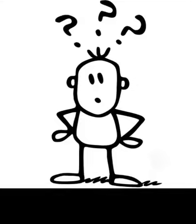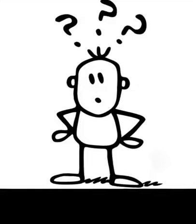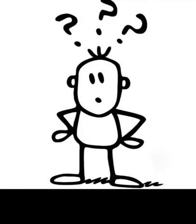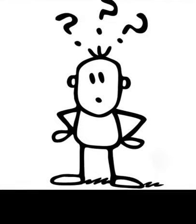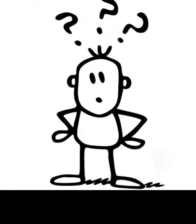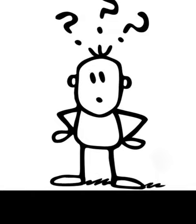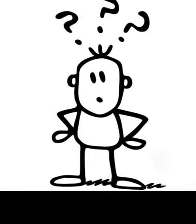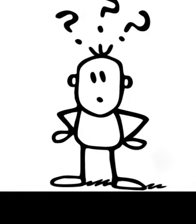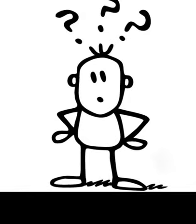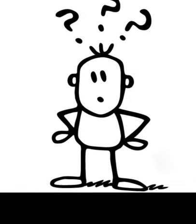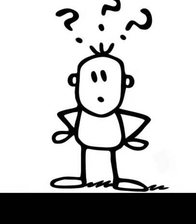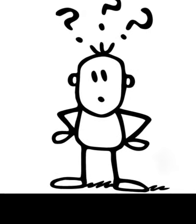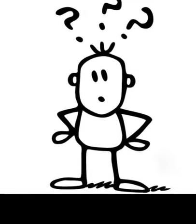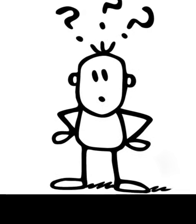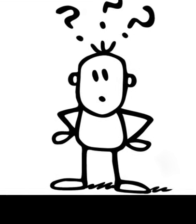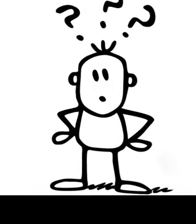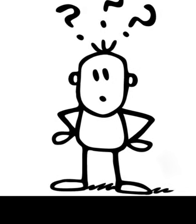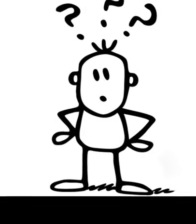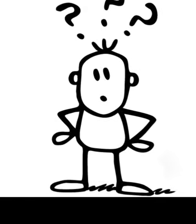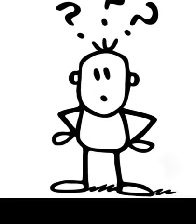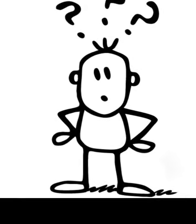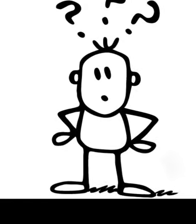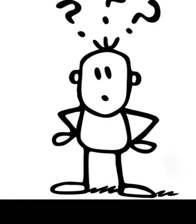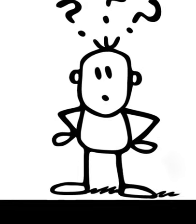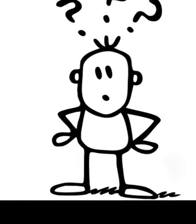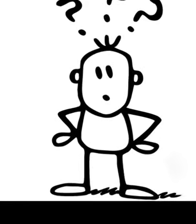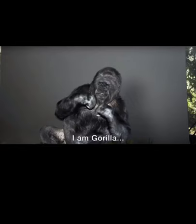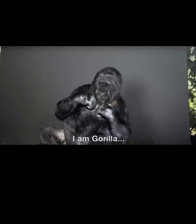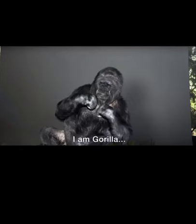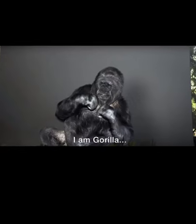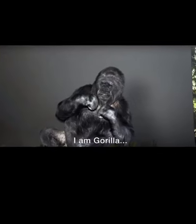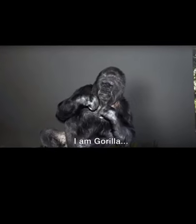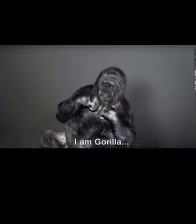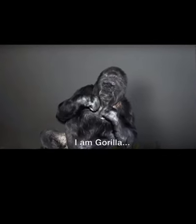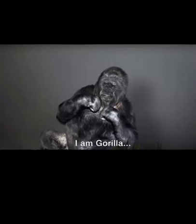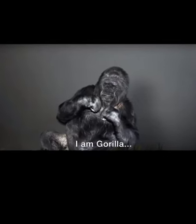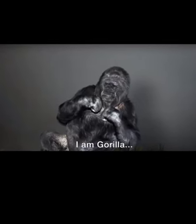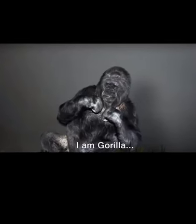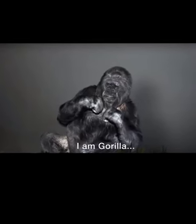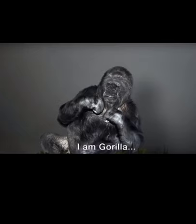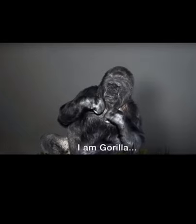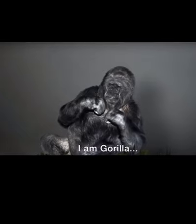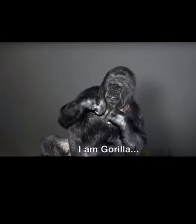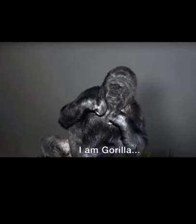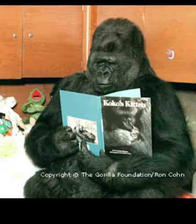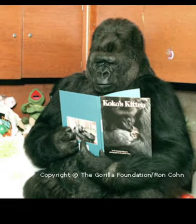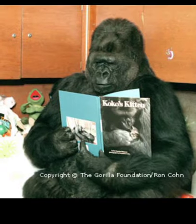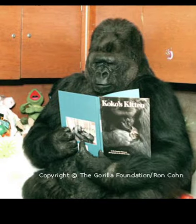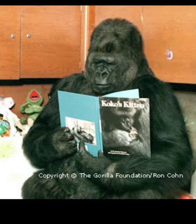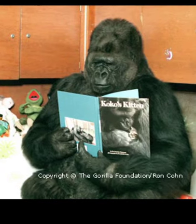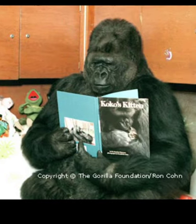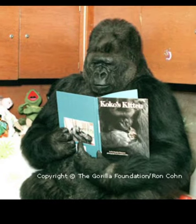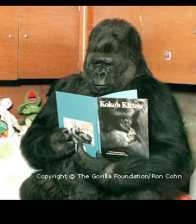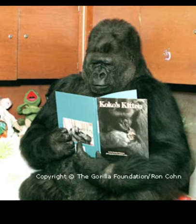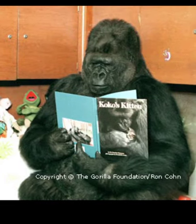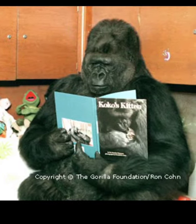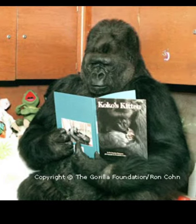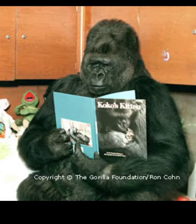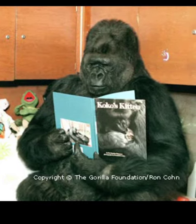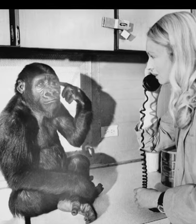जानवर मरने के बाद कहा जाते हैं? यह सवाल कोको नाम की एक मादा गोरिला से पूछा गया, कोको एक बहुत ही समझदार गोरिला थी, जो